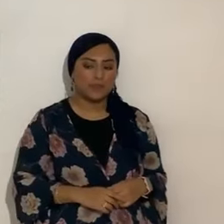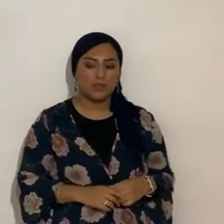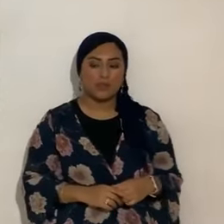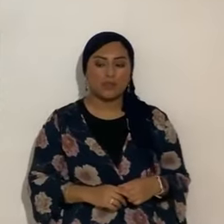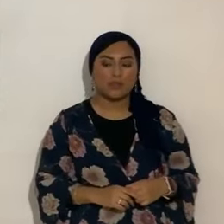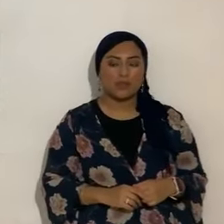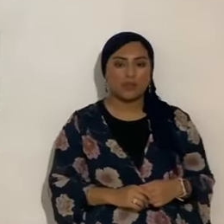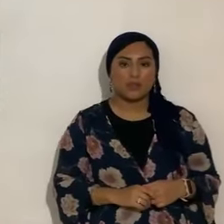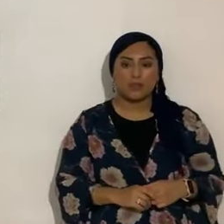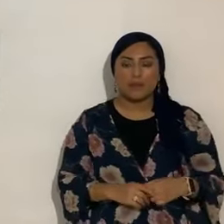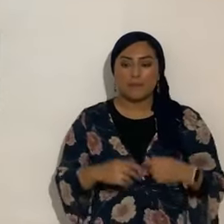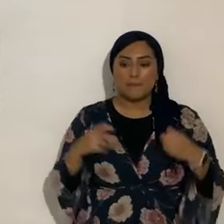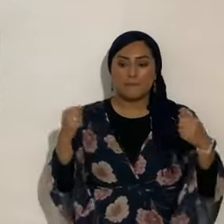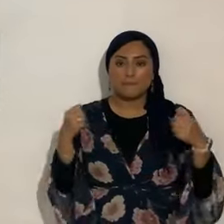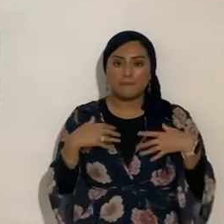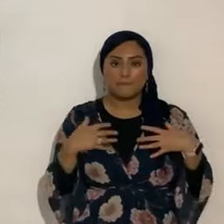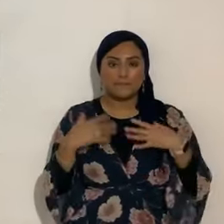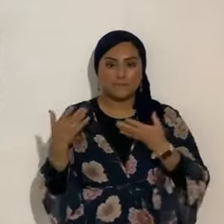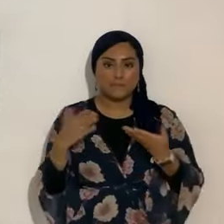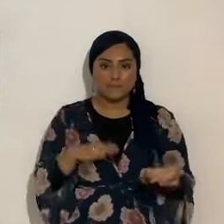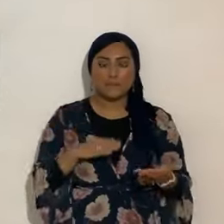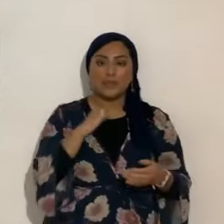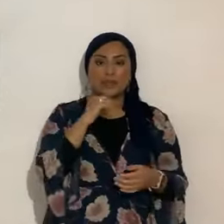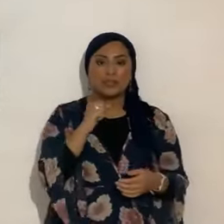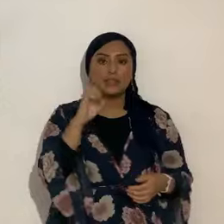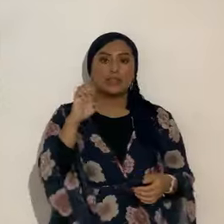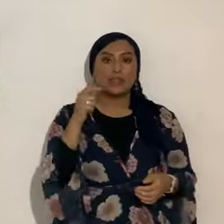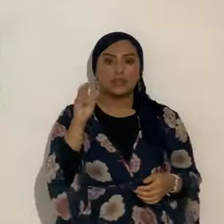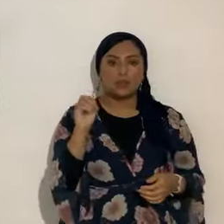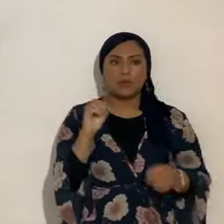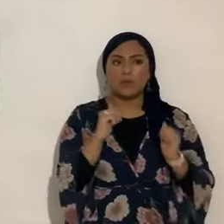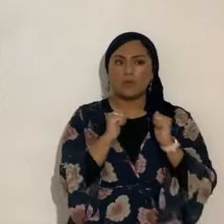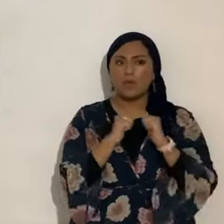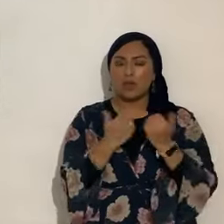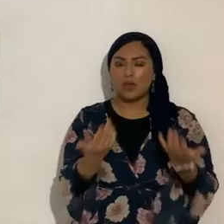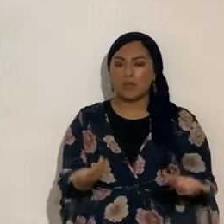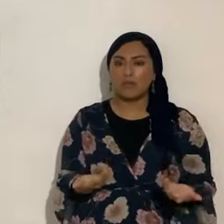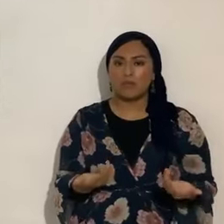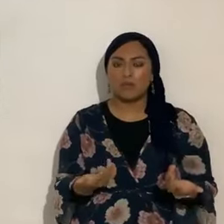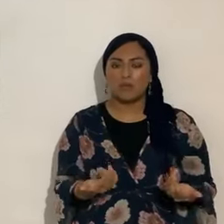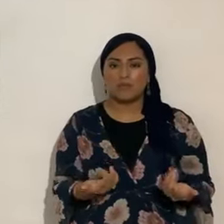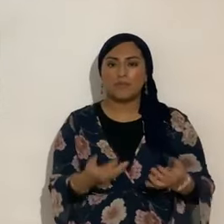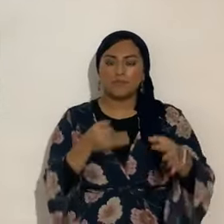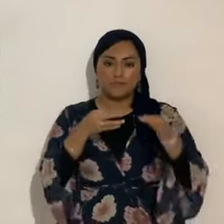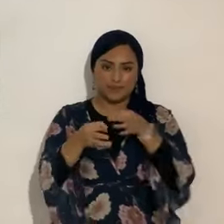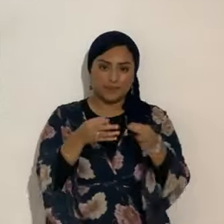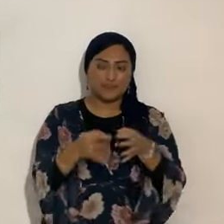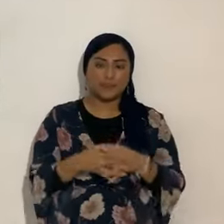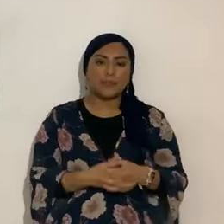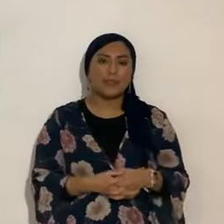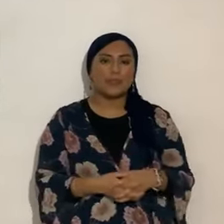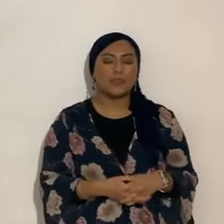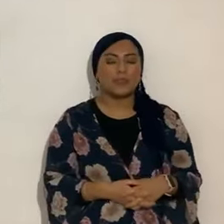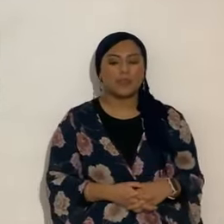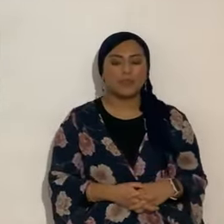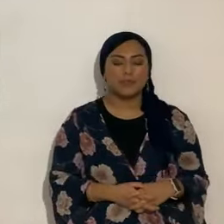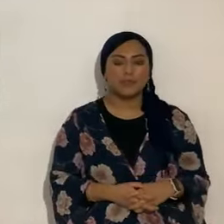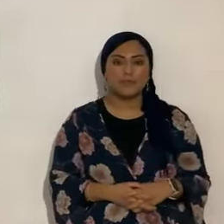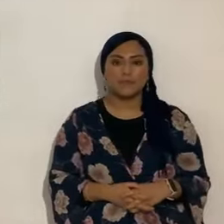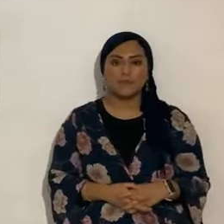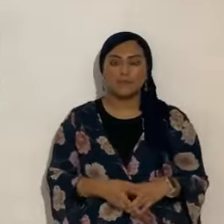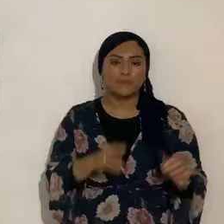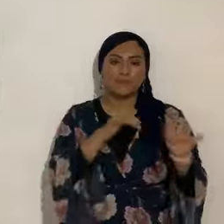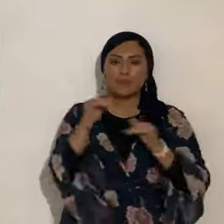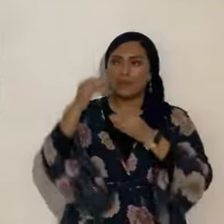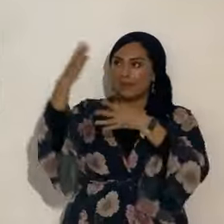¿Sí? El miedo a la muerte es ego. Y tú dirás, ¿cómo? Te explico. Es como